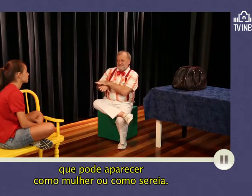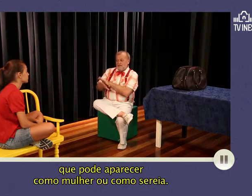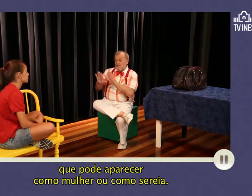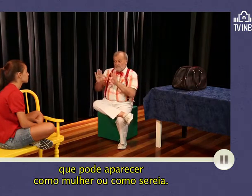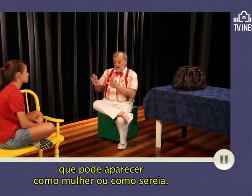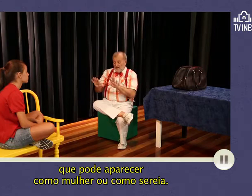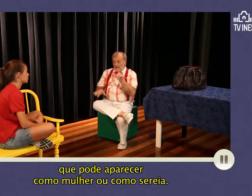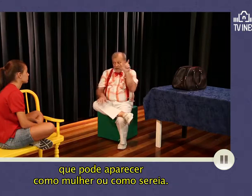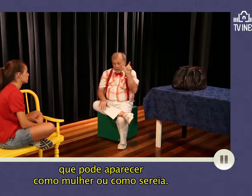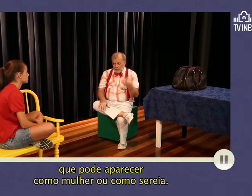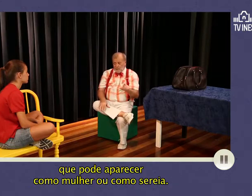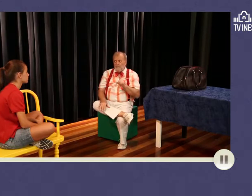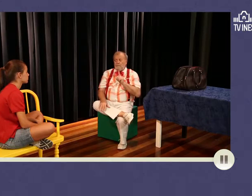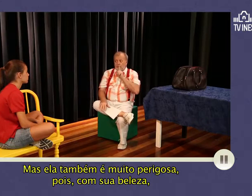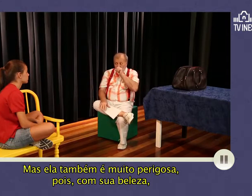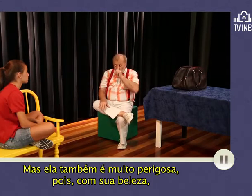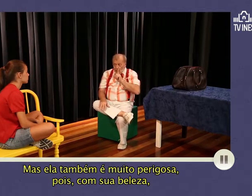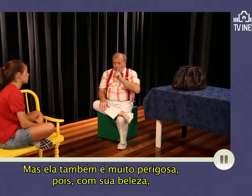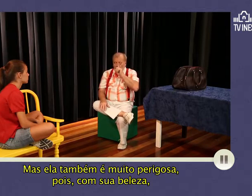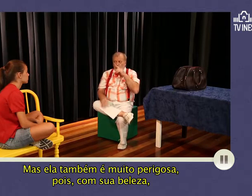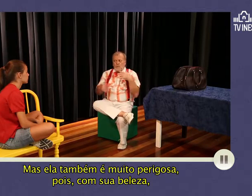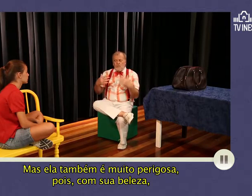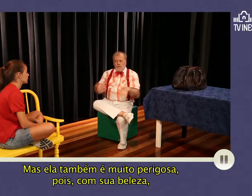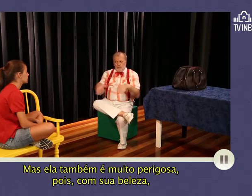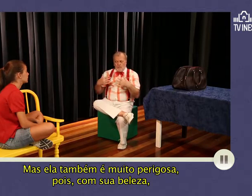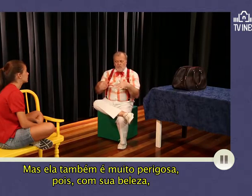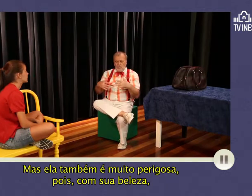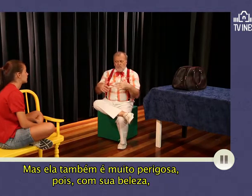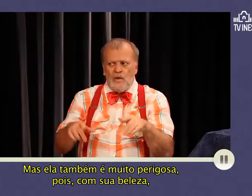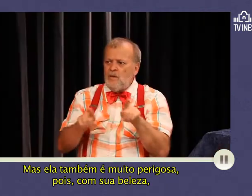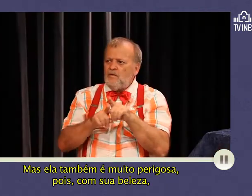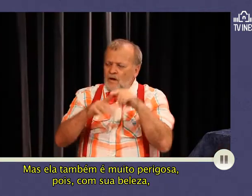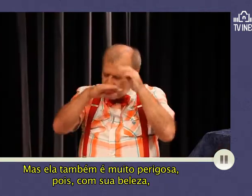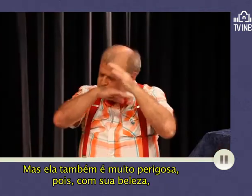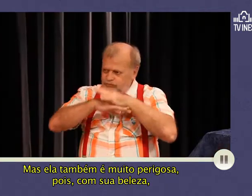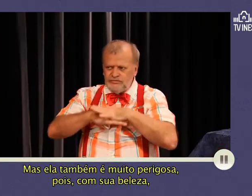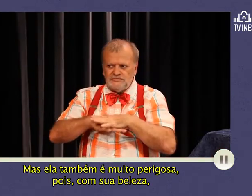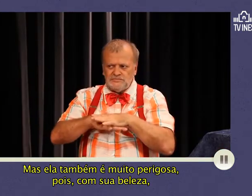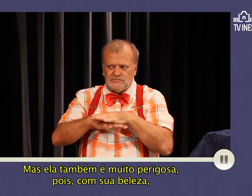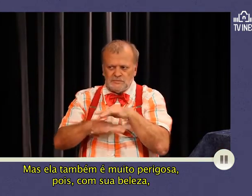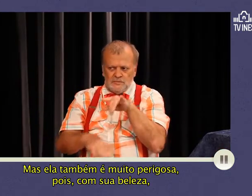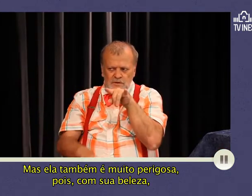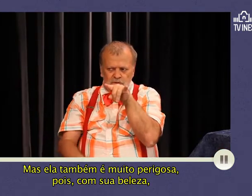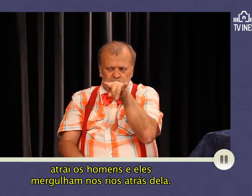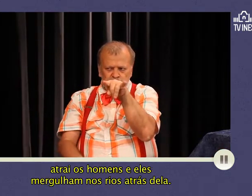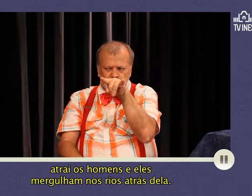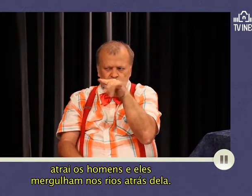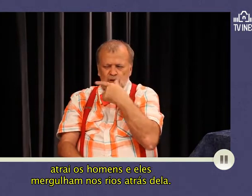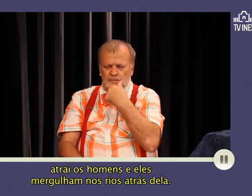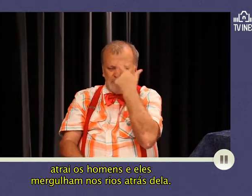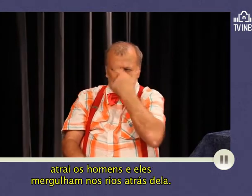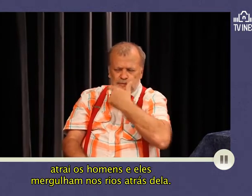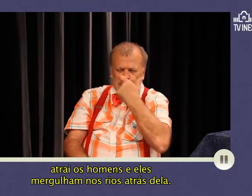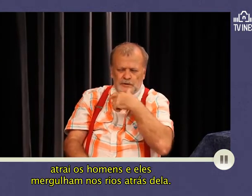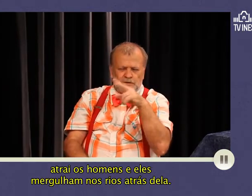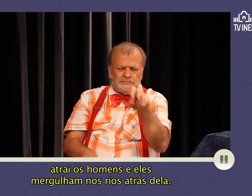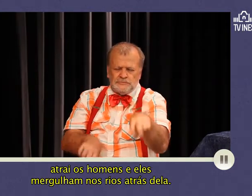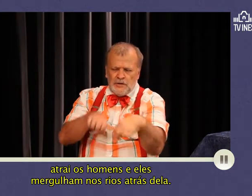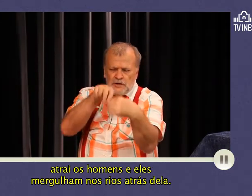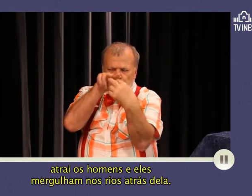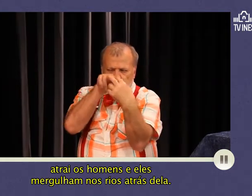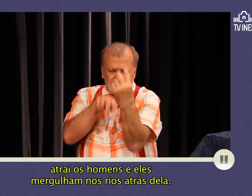como sereia. Mas ela também é muito perigosa, pois com sua beleza atrai os homens e